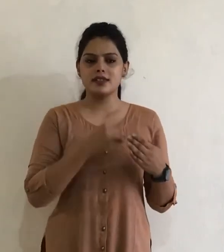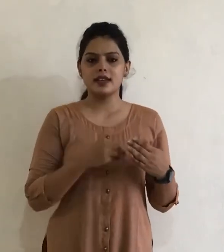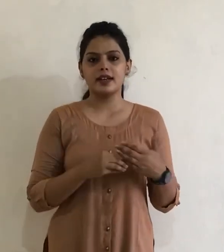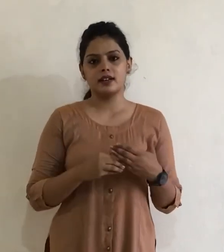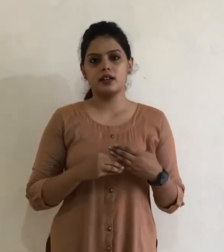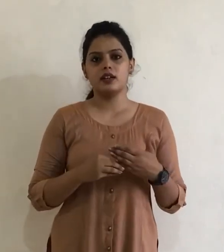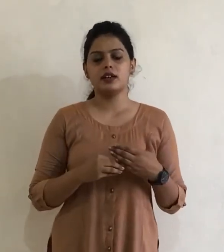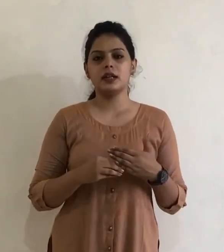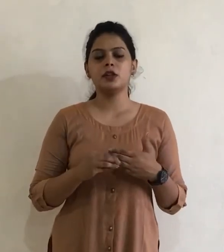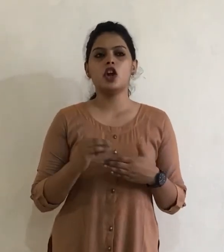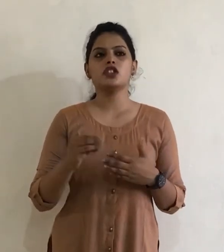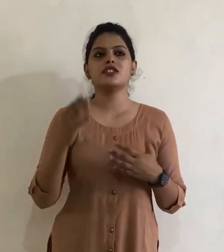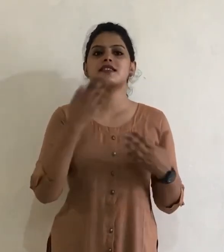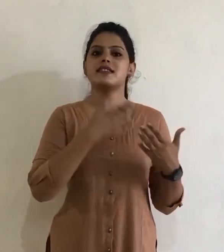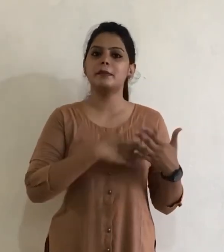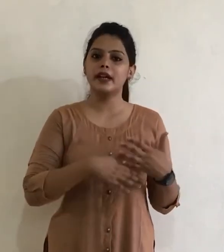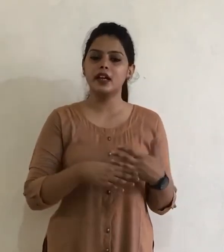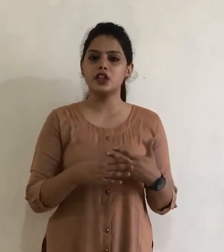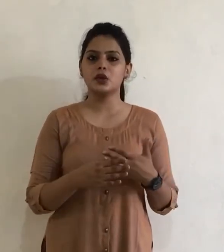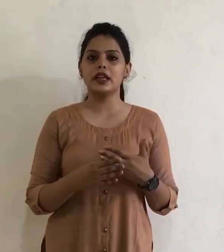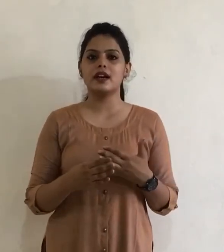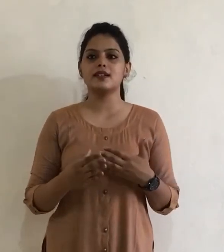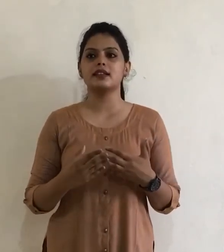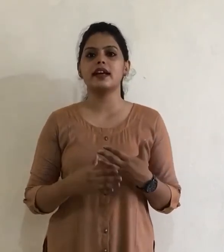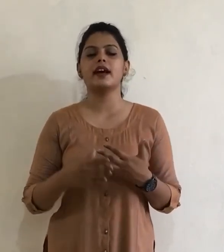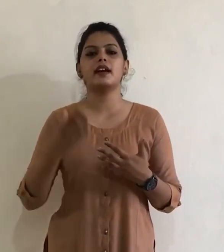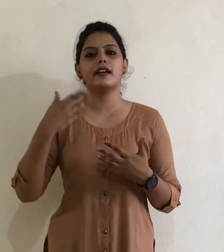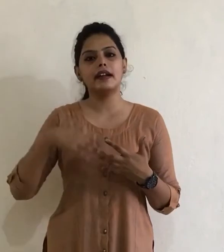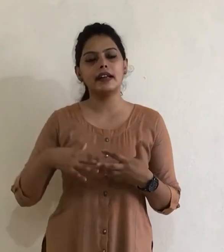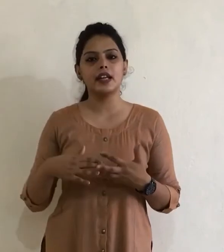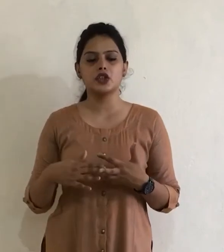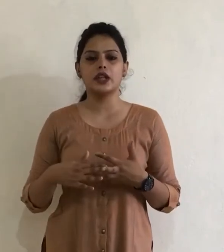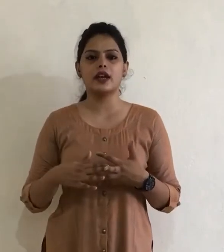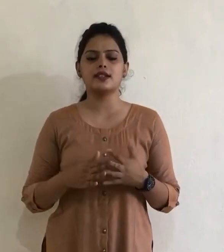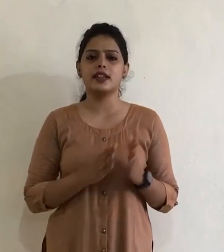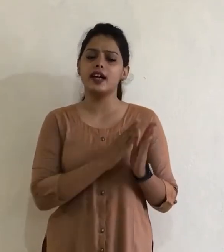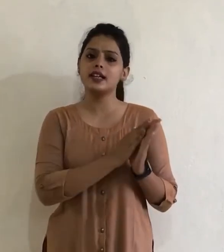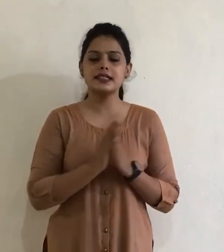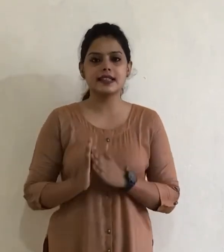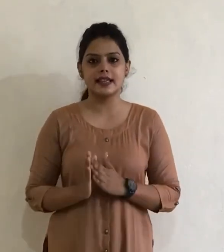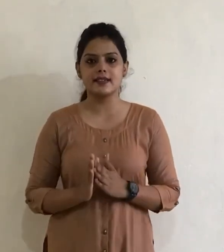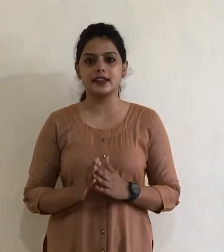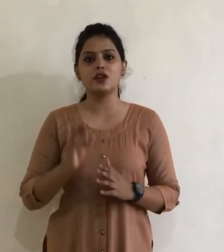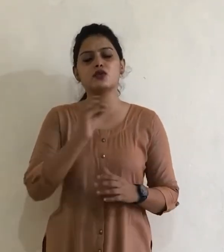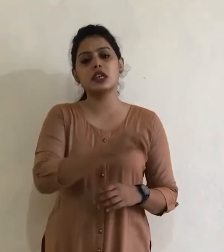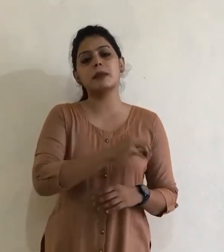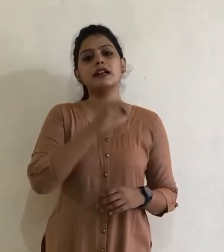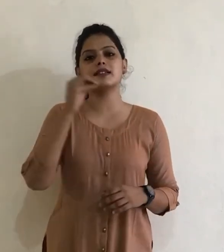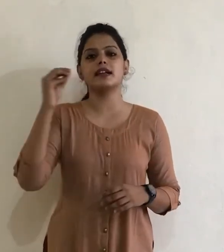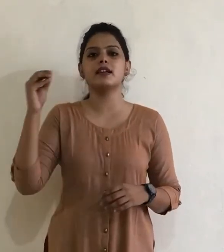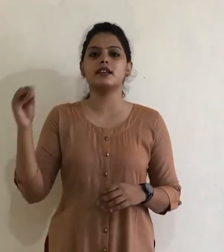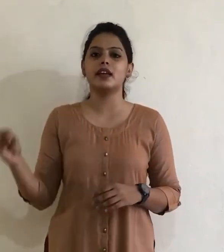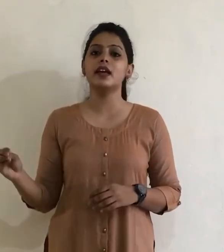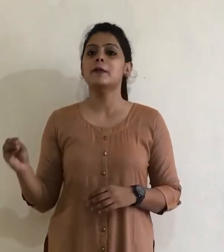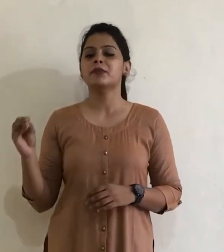सारे terminology जैसे bidding ratio देखा जाता है, underwriting ratio देखा जाता है, हर चीज देखी जाती है. उसके बाद decide करते हैं कि